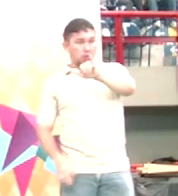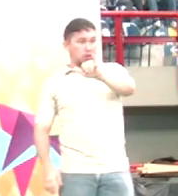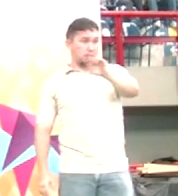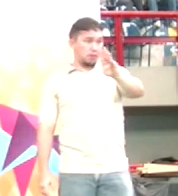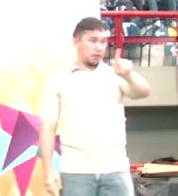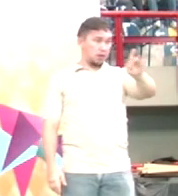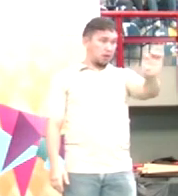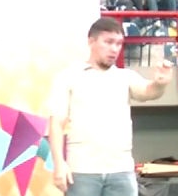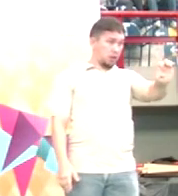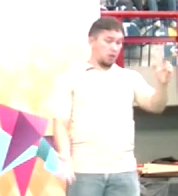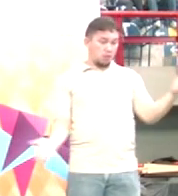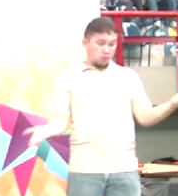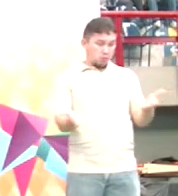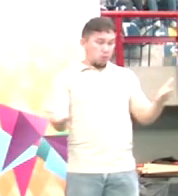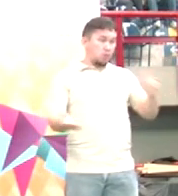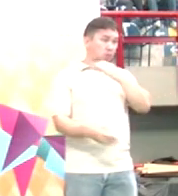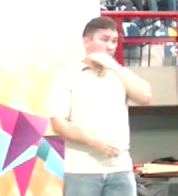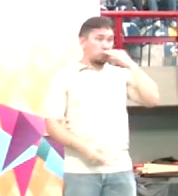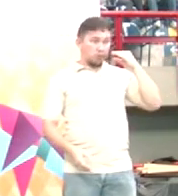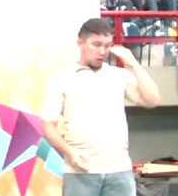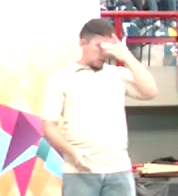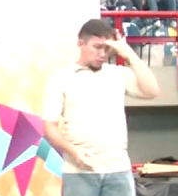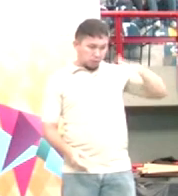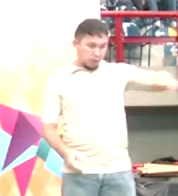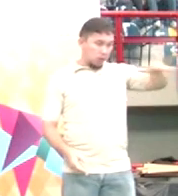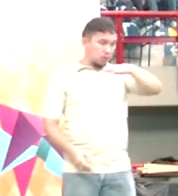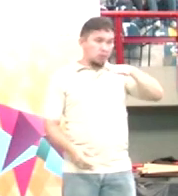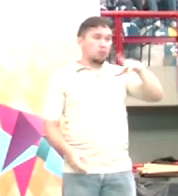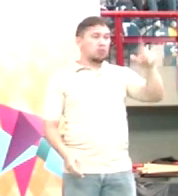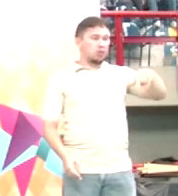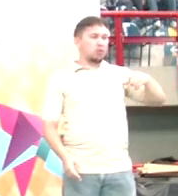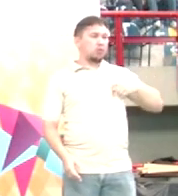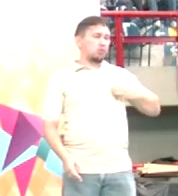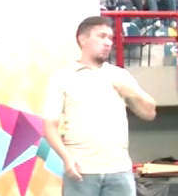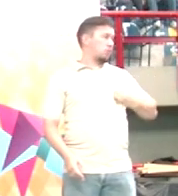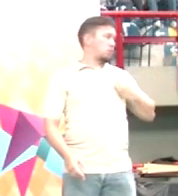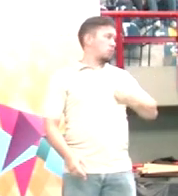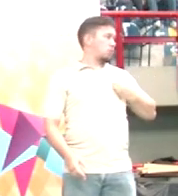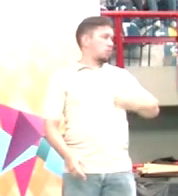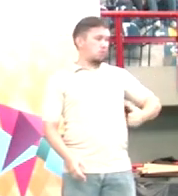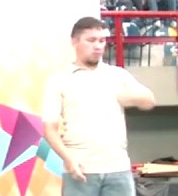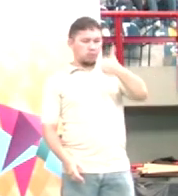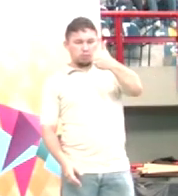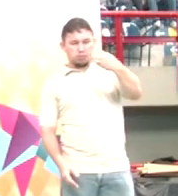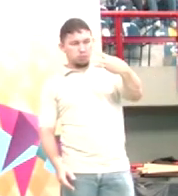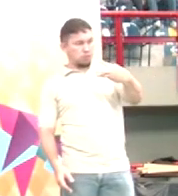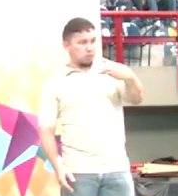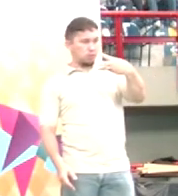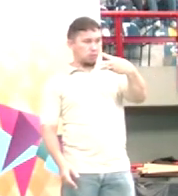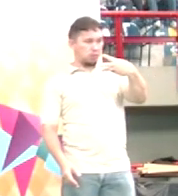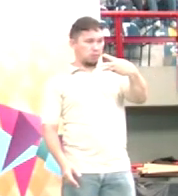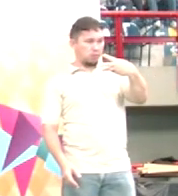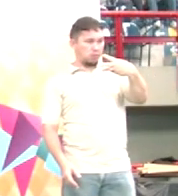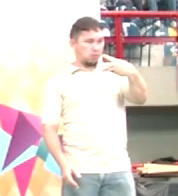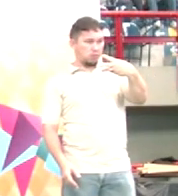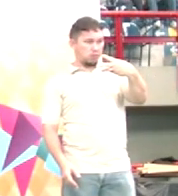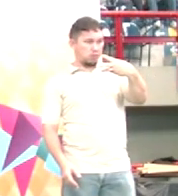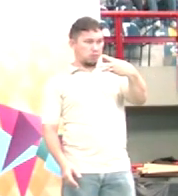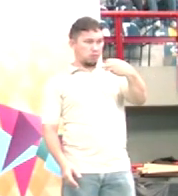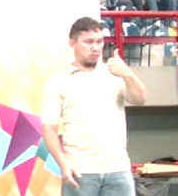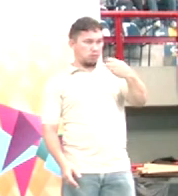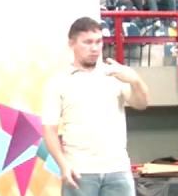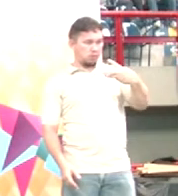IBGE, a população adulta brasileira está constituída de 13, o numeral.